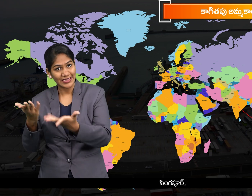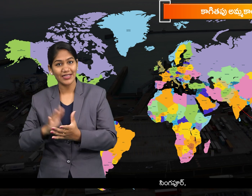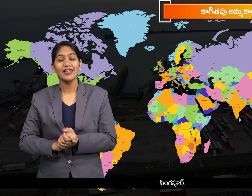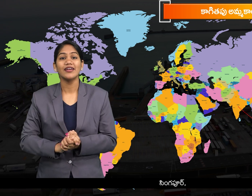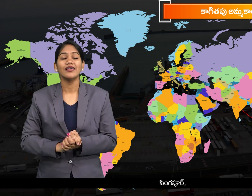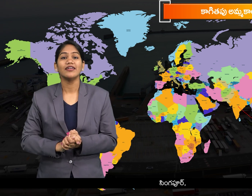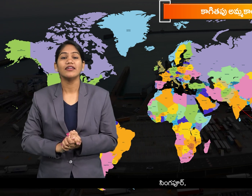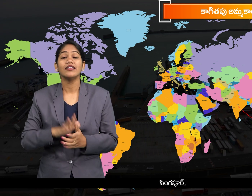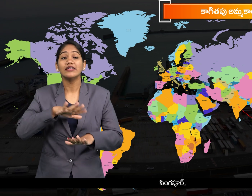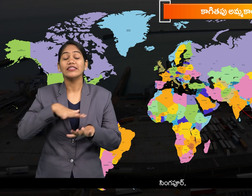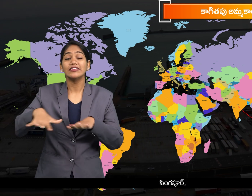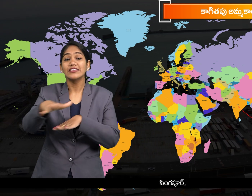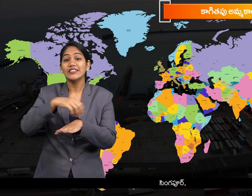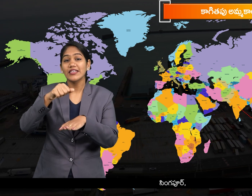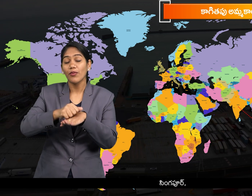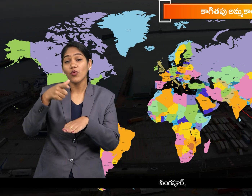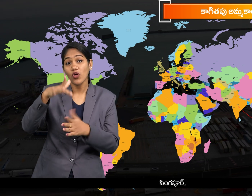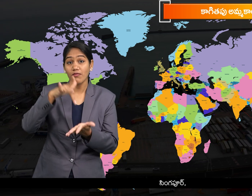సింగపూర్,